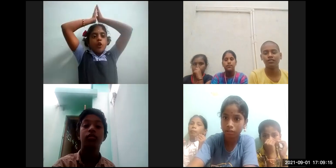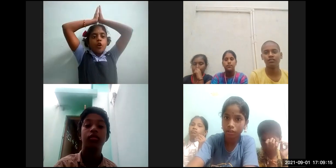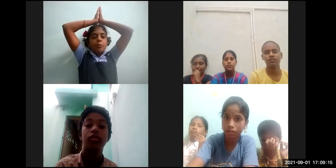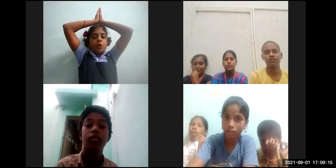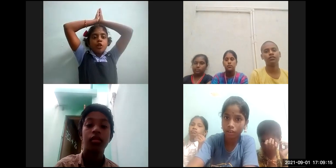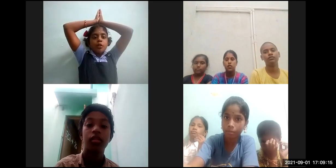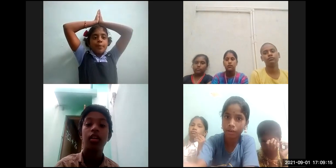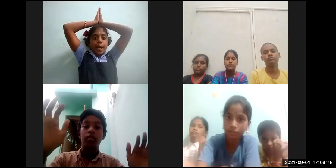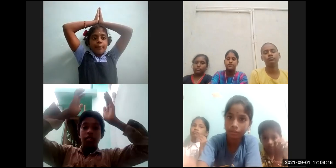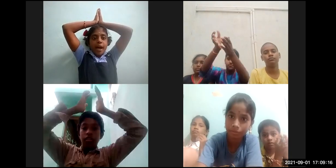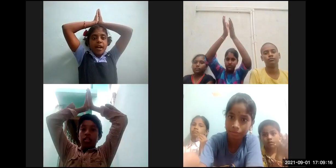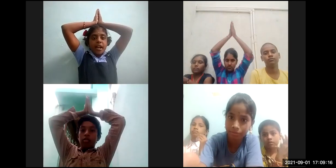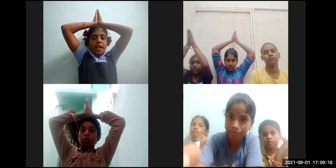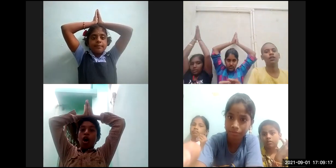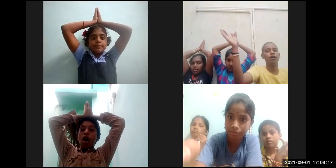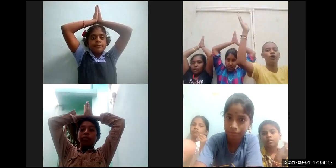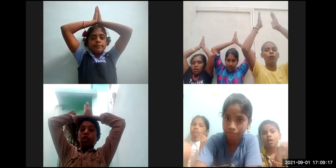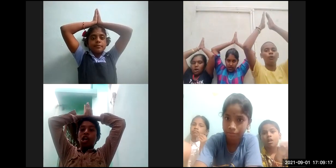ओम गुरु ब्रह्मा